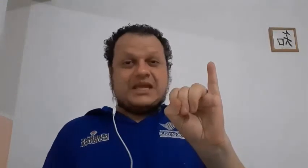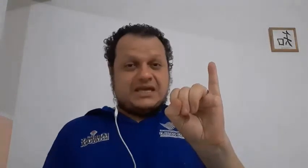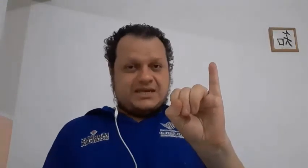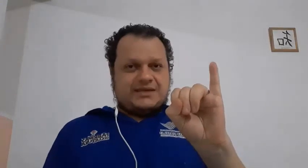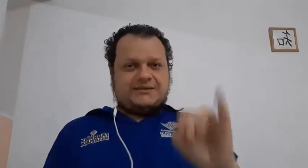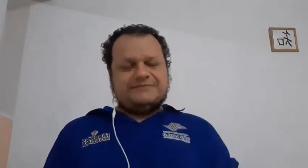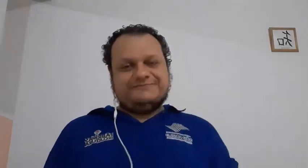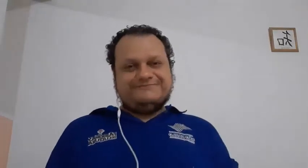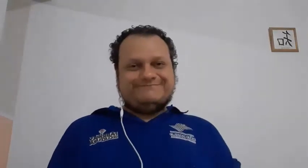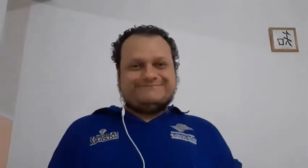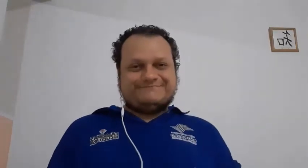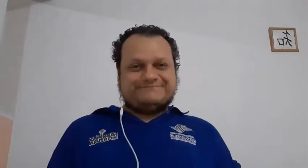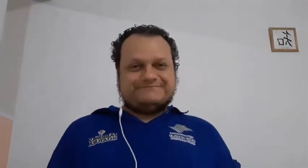I.